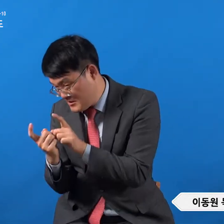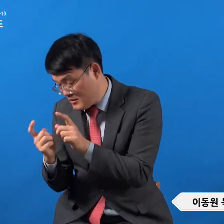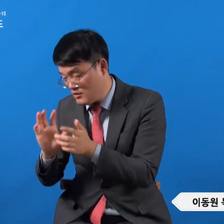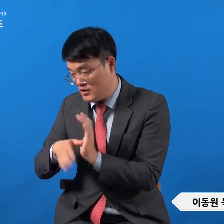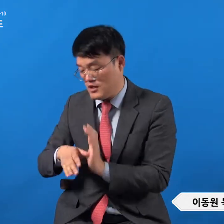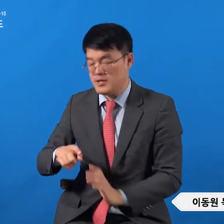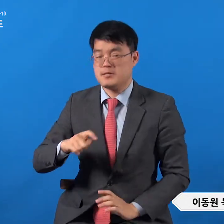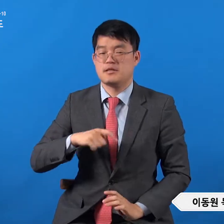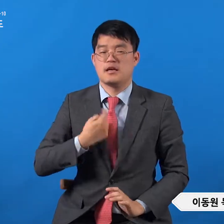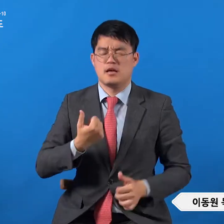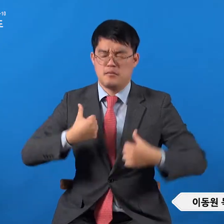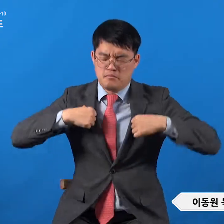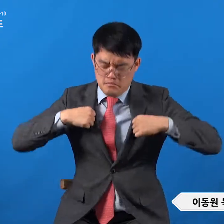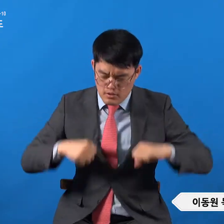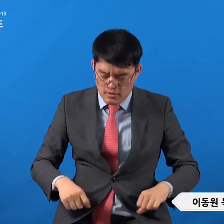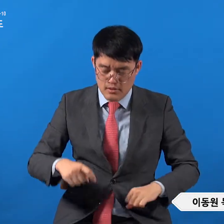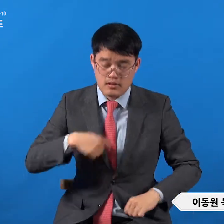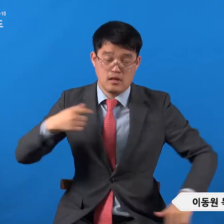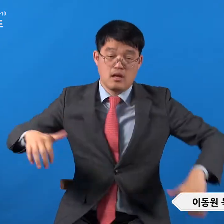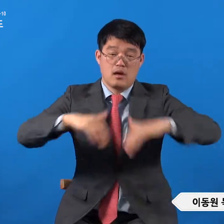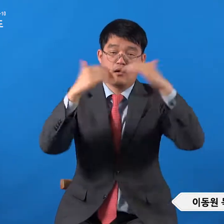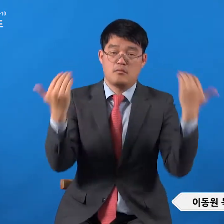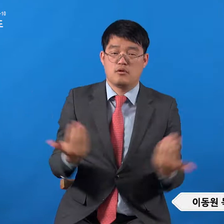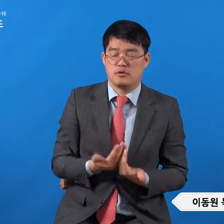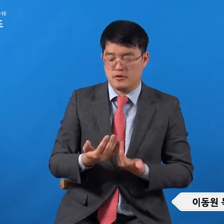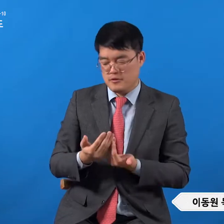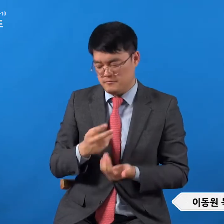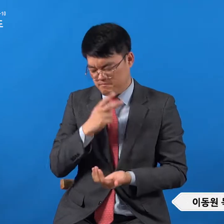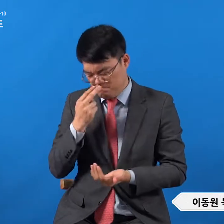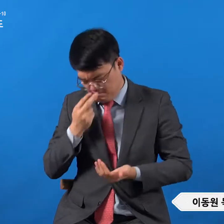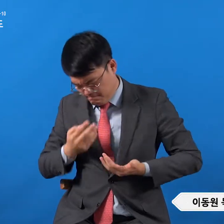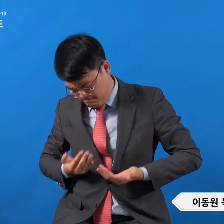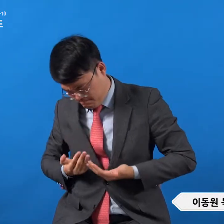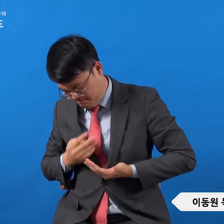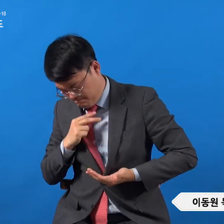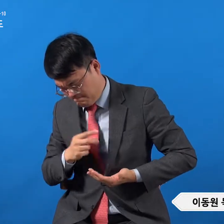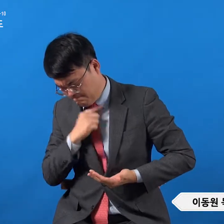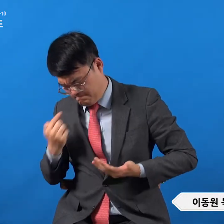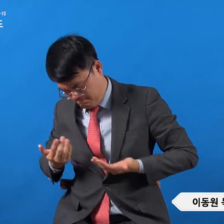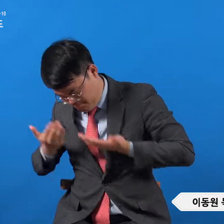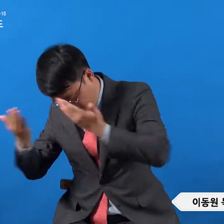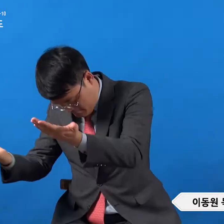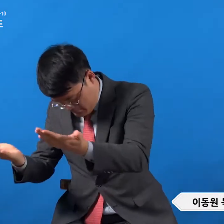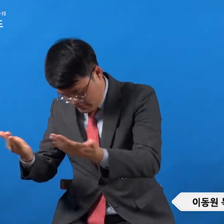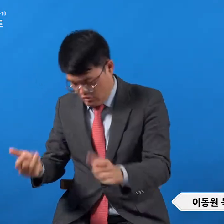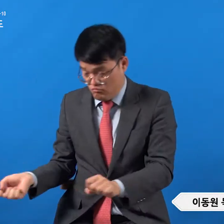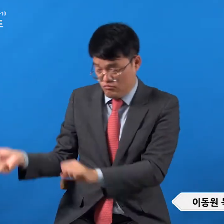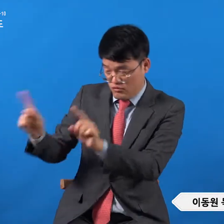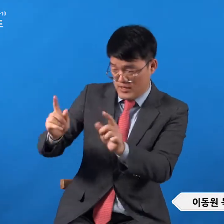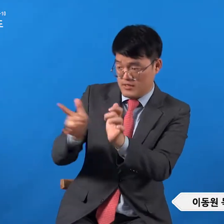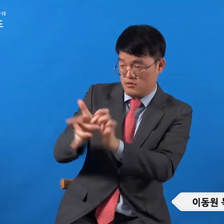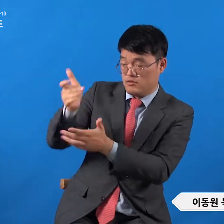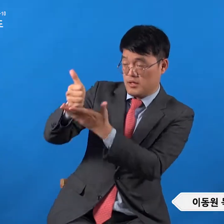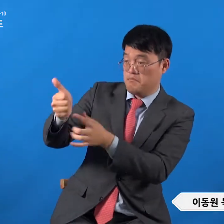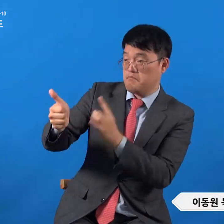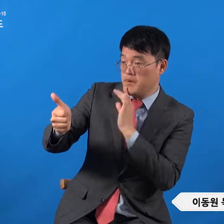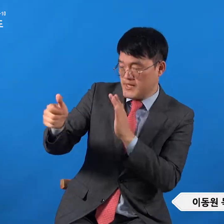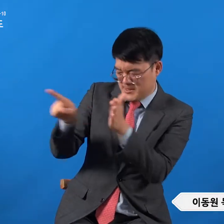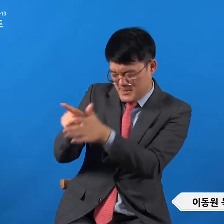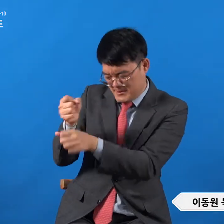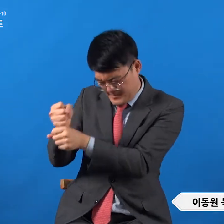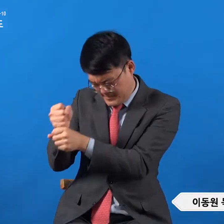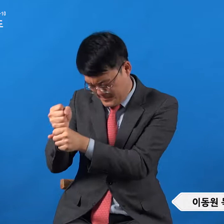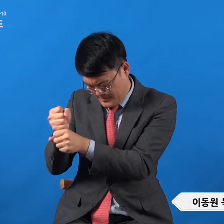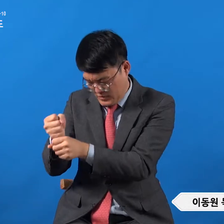이제 자신을 포기하고 자신의 모든 것을 내려놓고 부활하신 주님, 그분 한